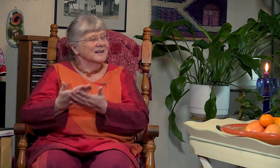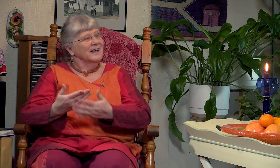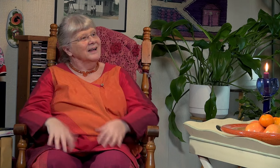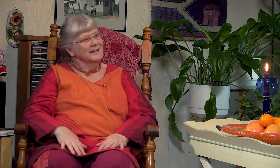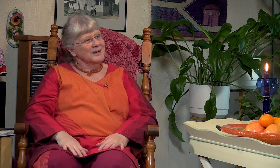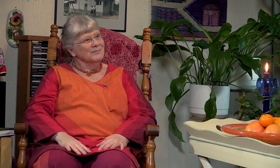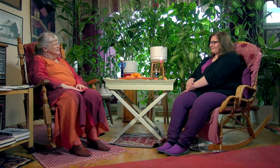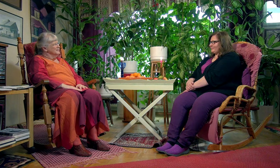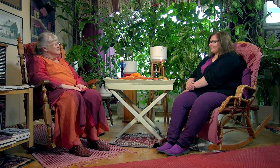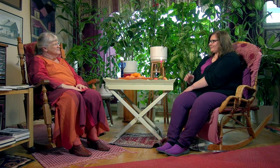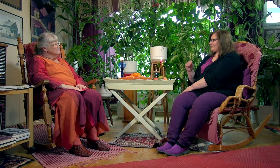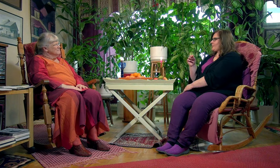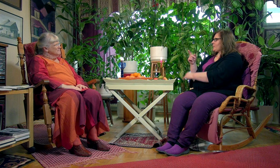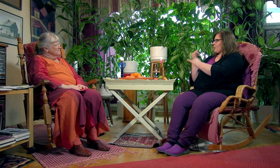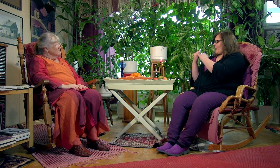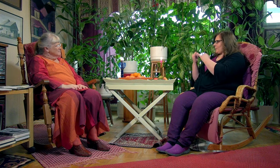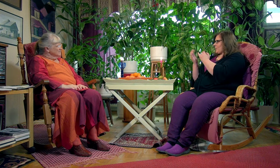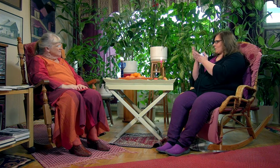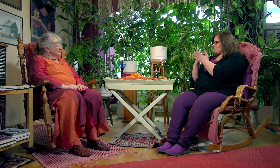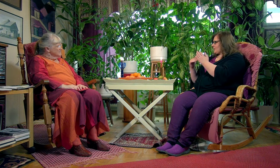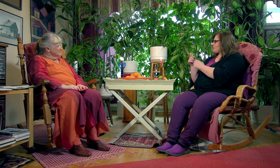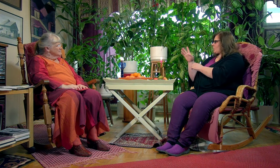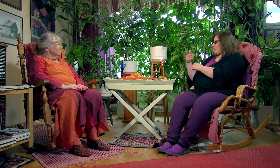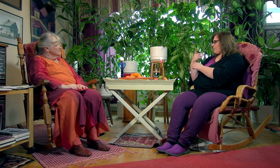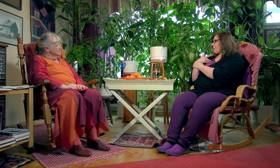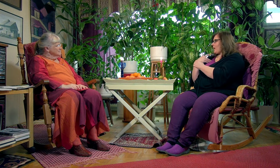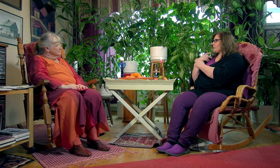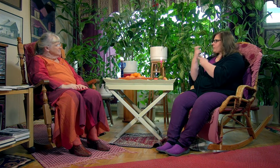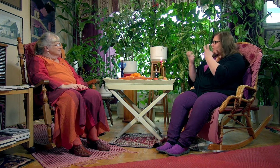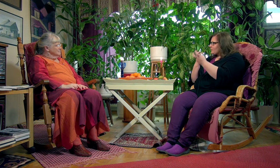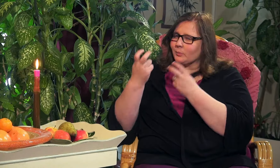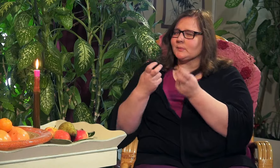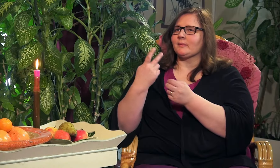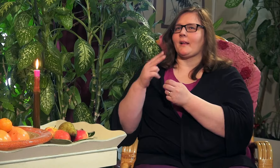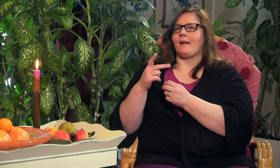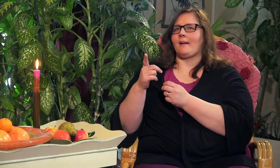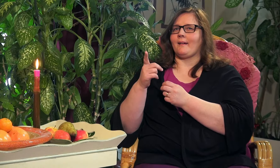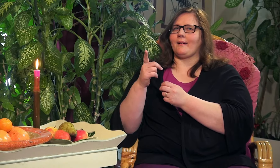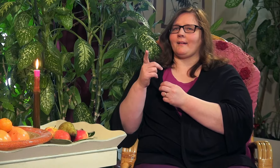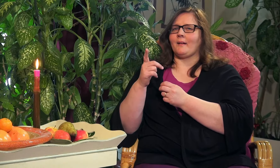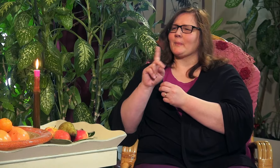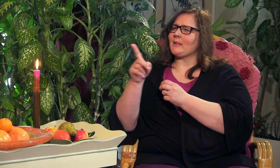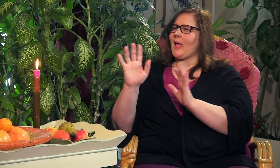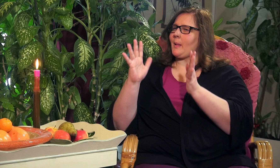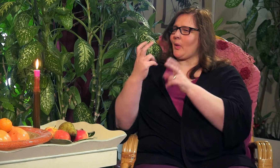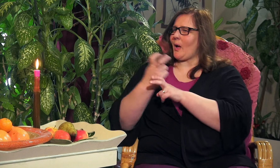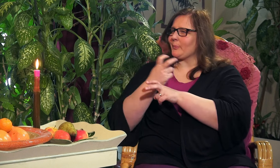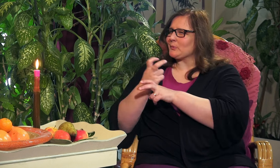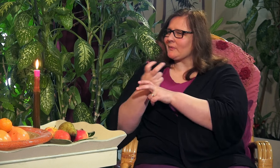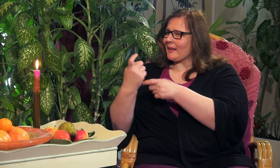vaikea kääntää viittomakielelle. Se kääntäminen on vaikeaa. Vielä lopuksi olisin kysynyt, että olet paljon matkustellut. Mikä